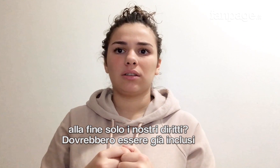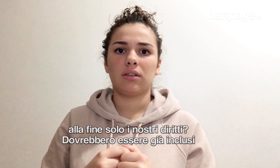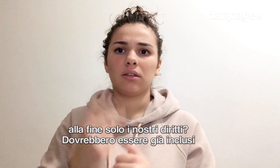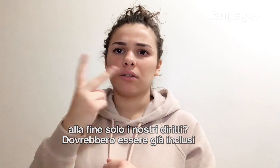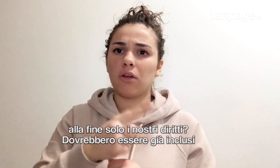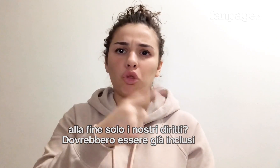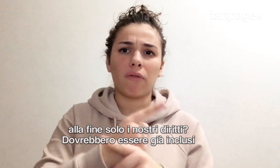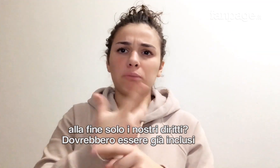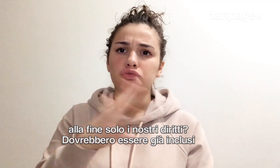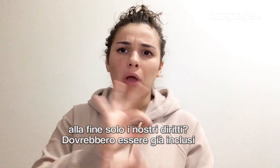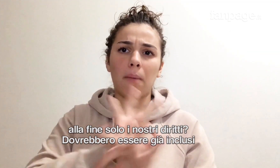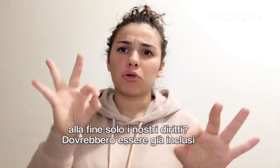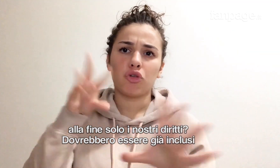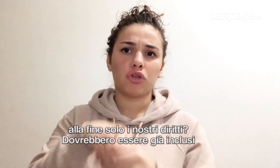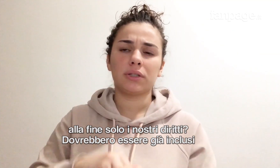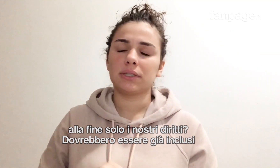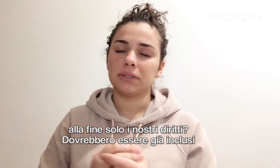Dovrebbero essere già inclusi.